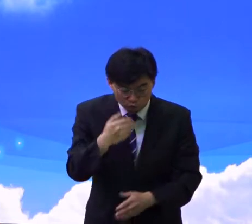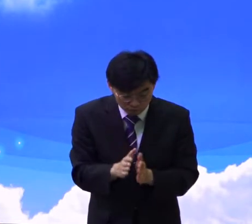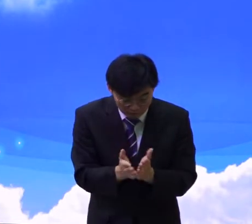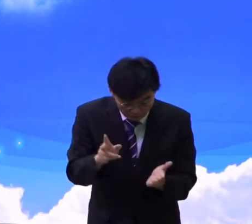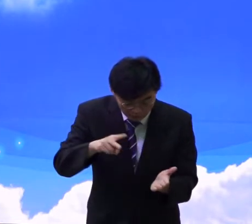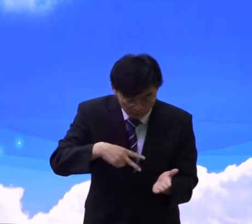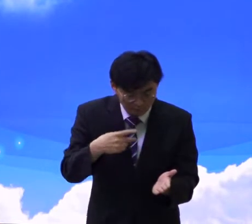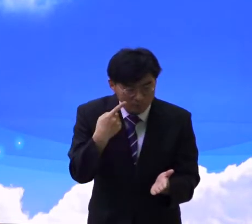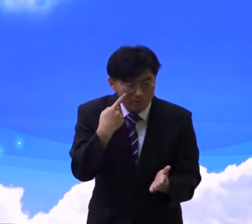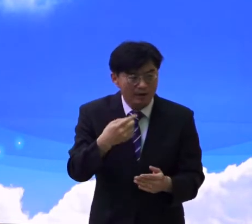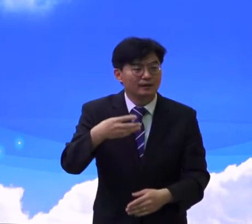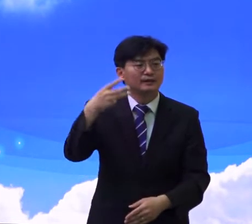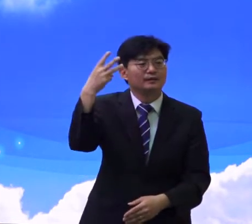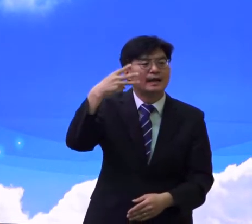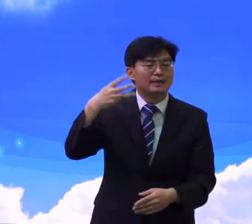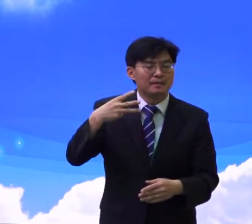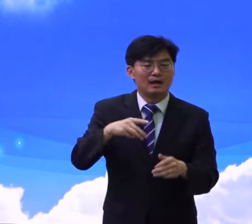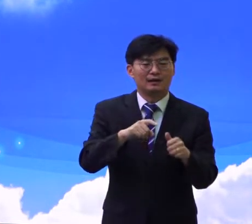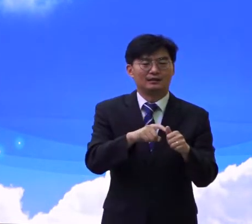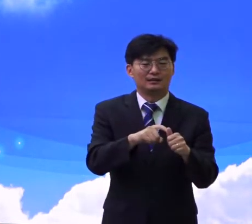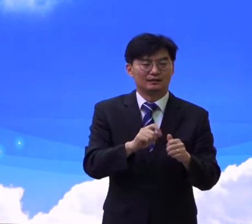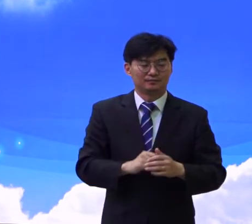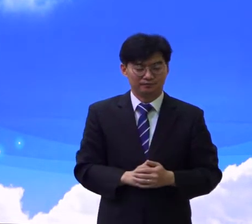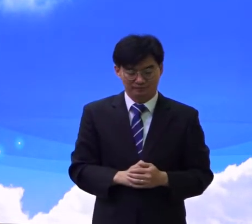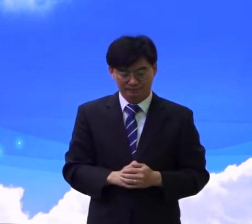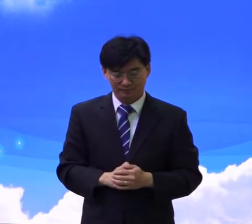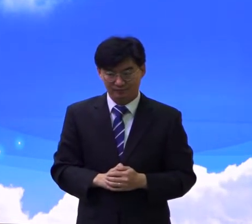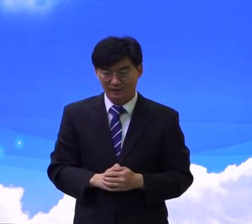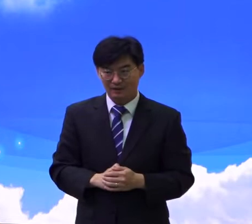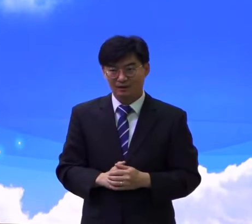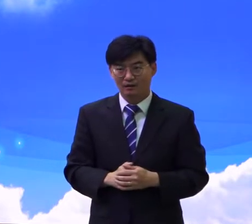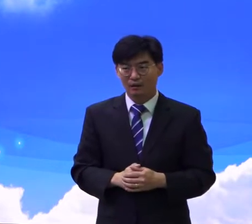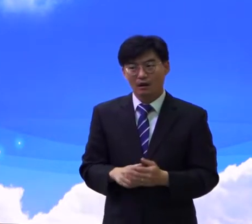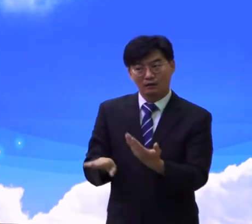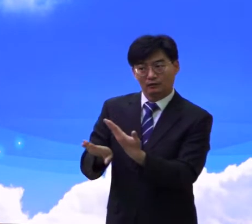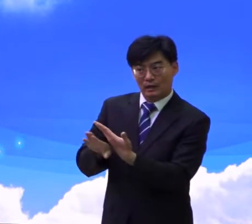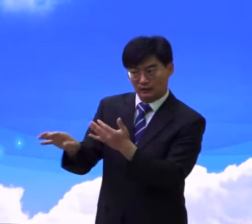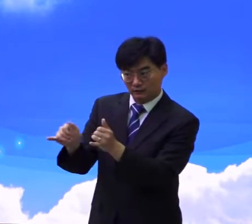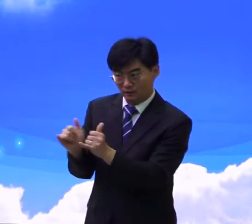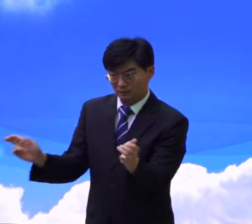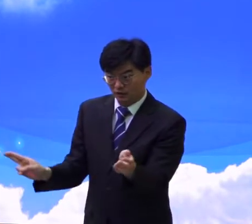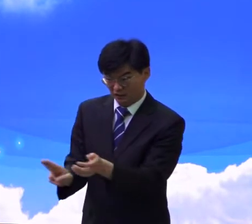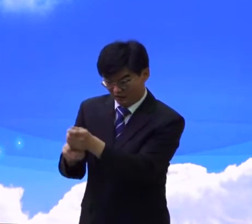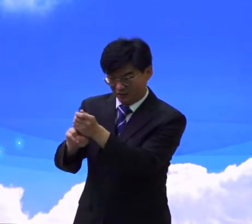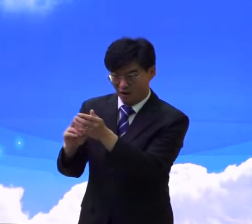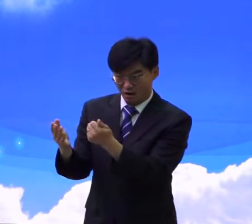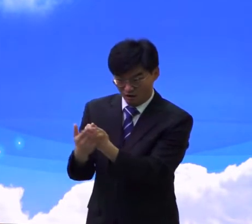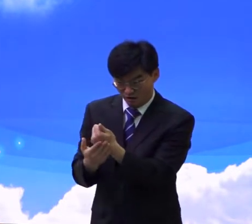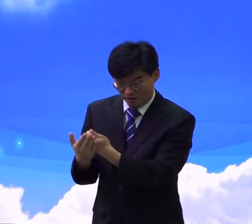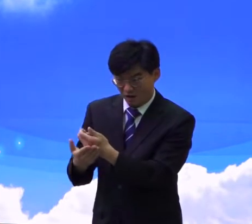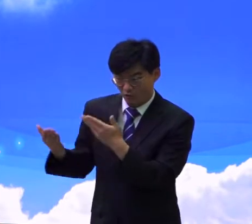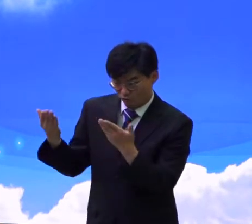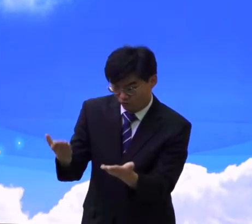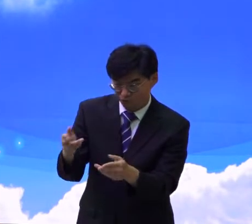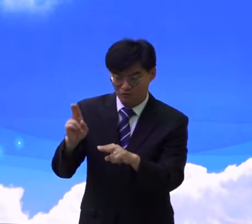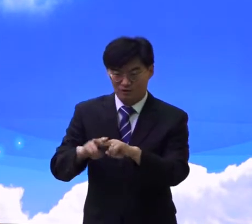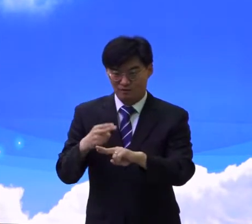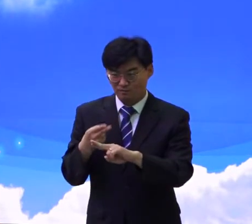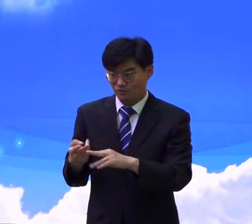다르게 놀라운 기적 같은 사건이 예레미야에게는 한 번도 없었습니다. 하나님이 그런 것을